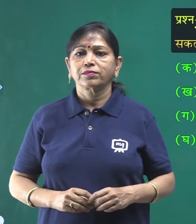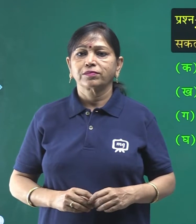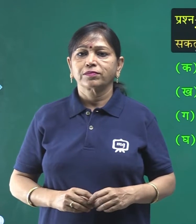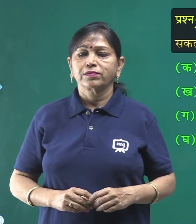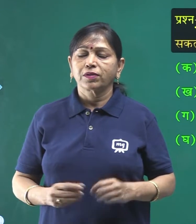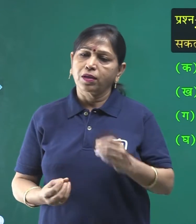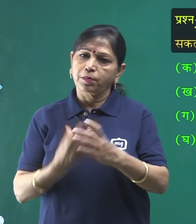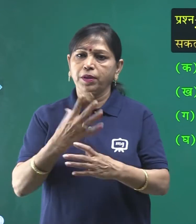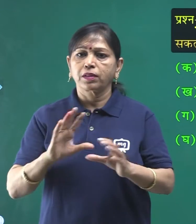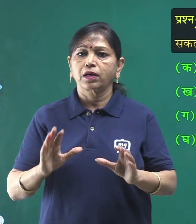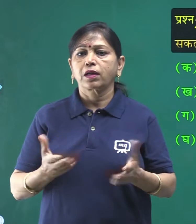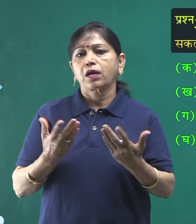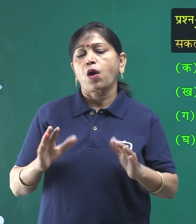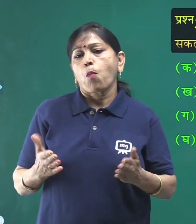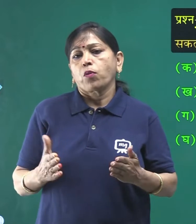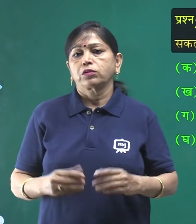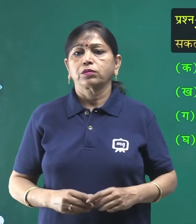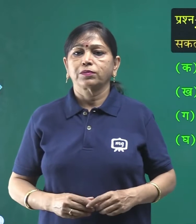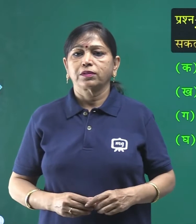पैदा की जा सकती है।